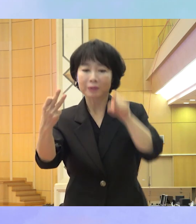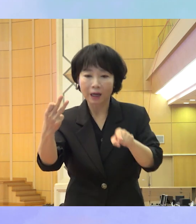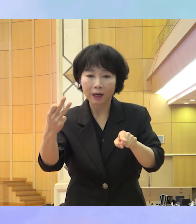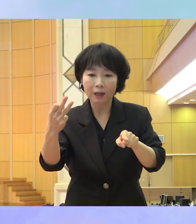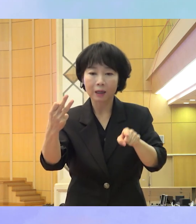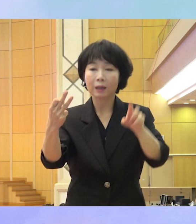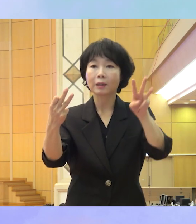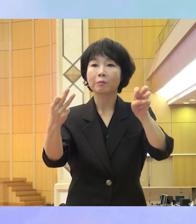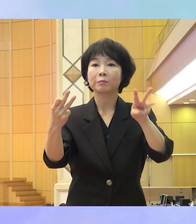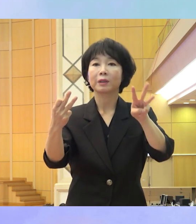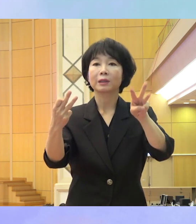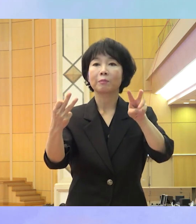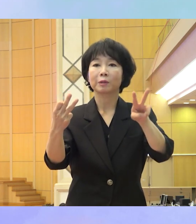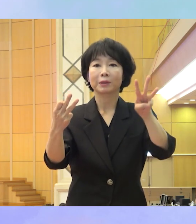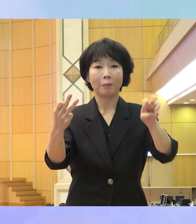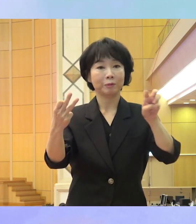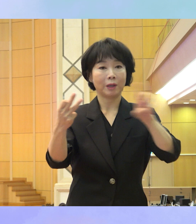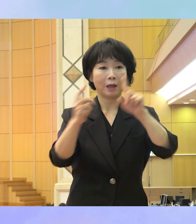13장